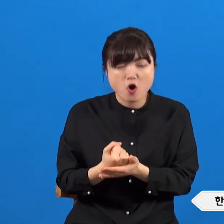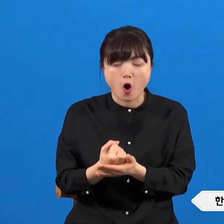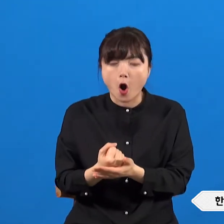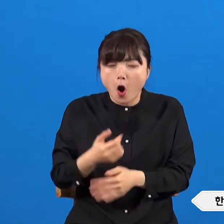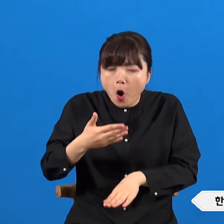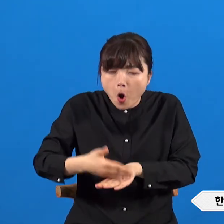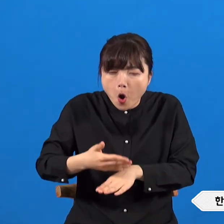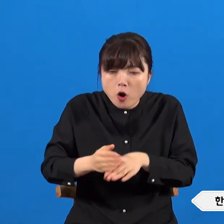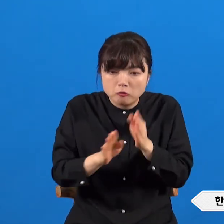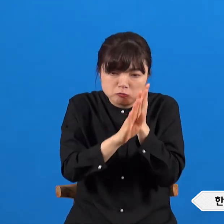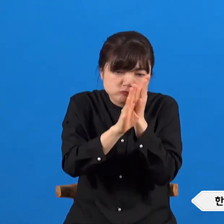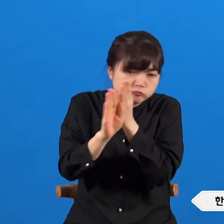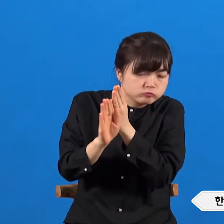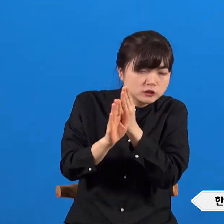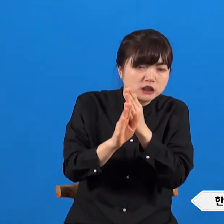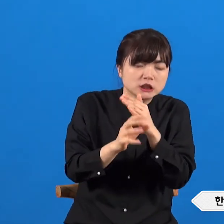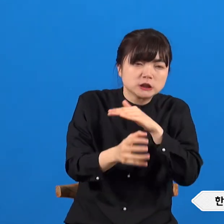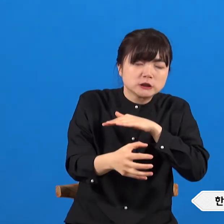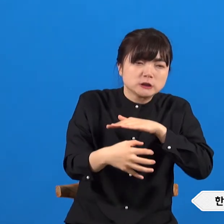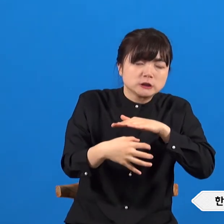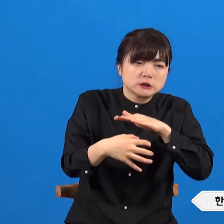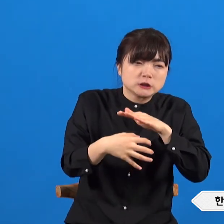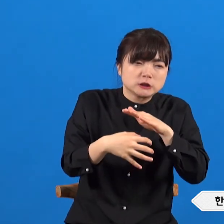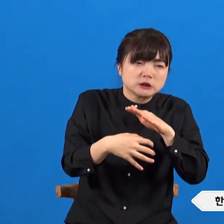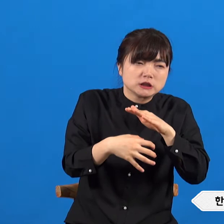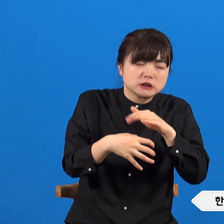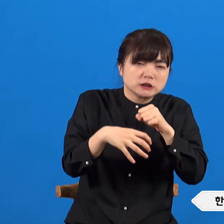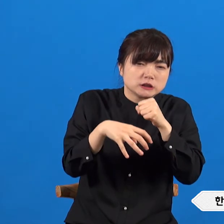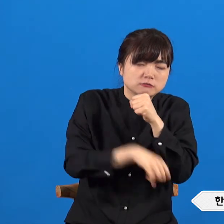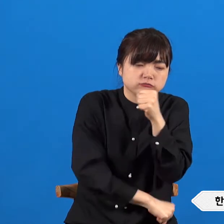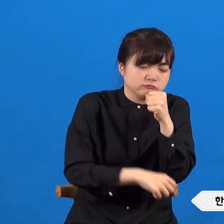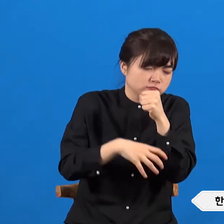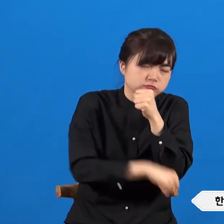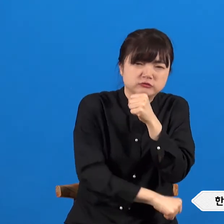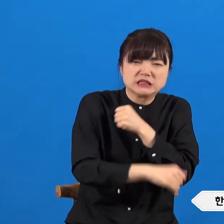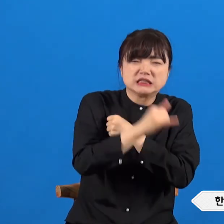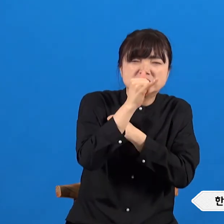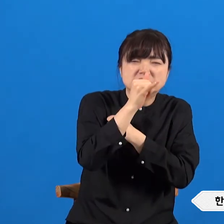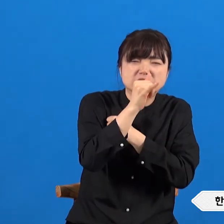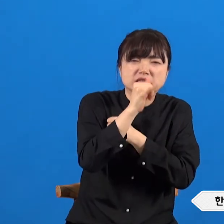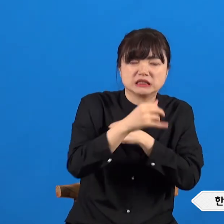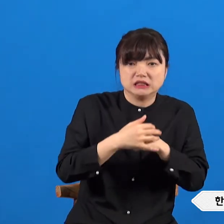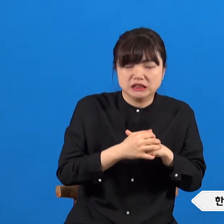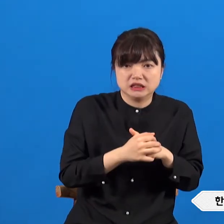행정비라는 명목으로 이리 떼고 저리 떼고 한다는 것입니다.